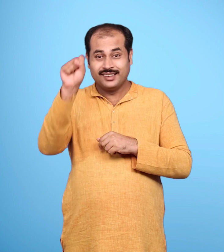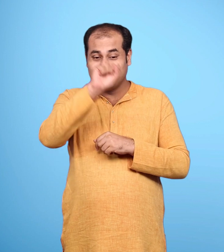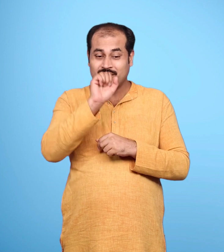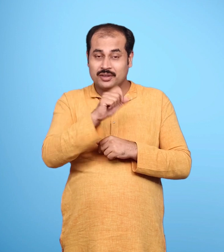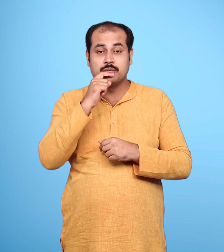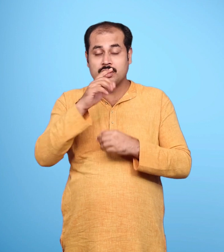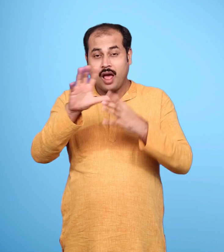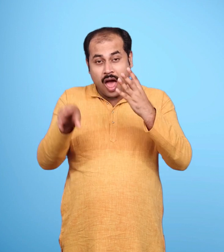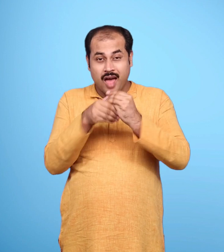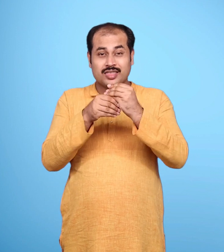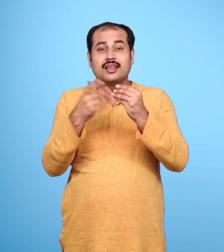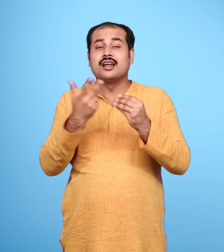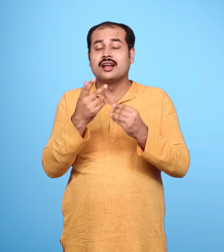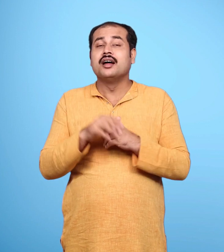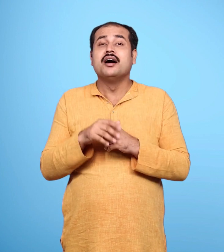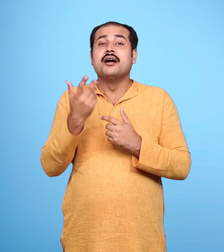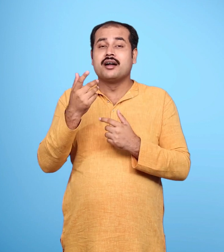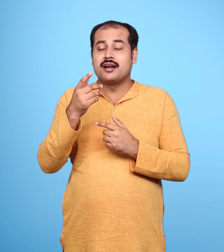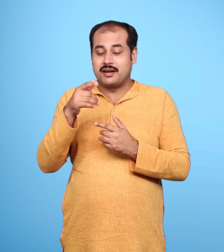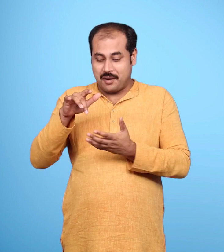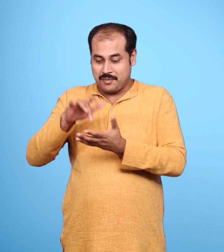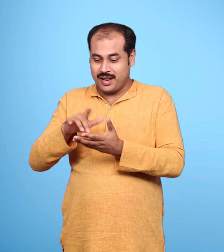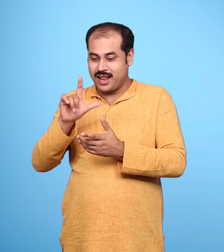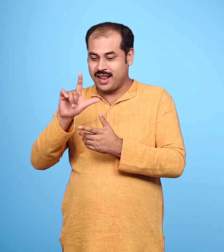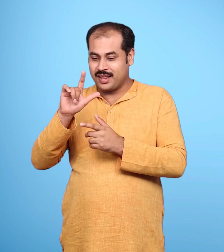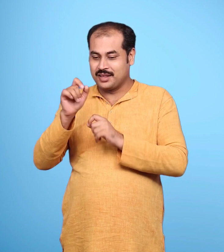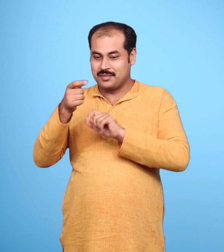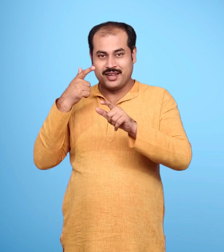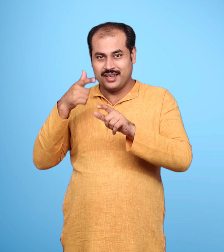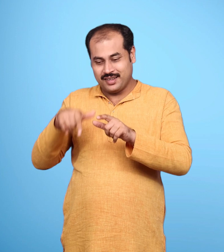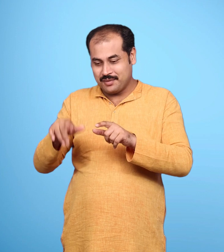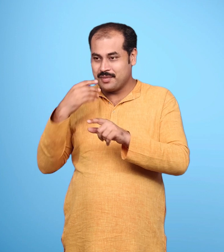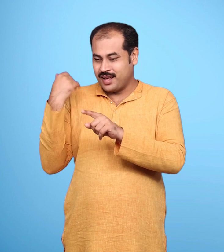सीता ने यहां तक कह दिया कि कहीं वे भरत के गुप्तचर तो नहीं है